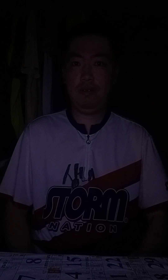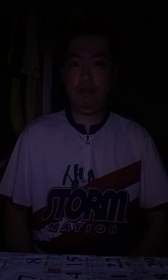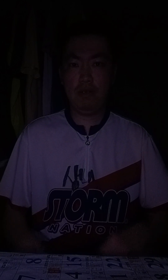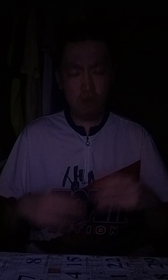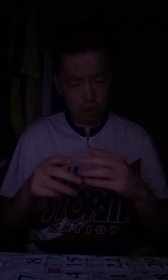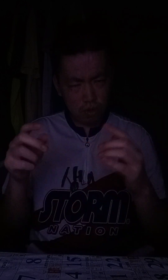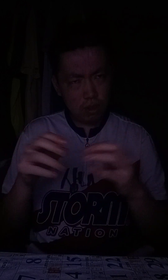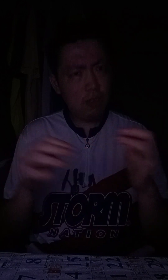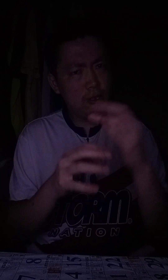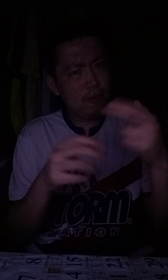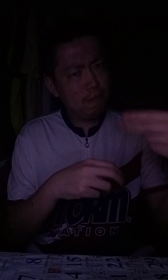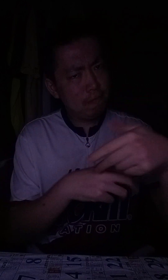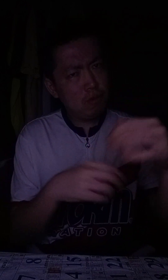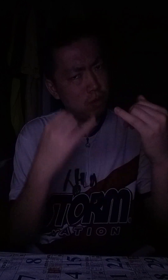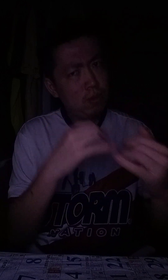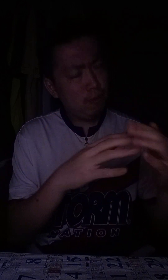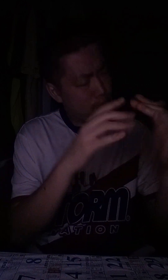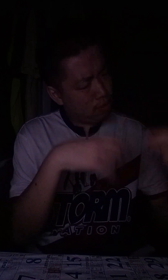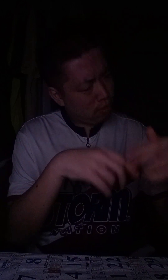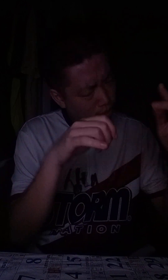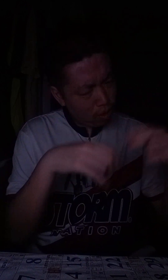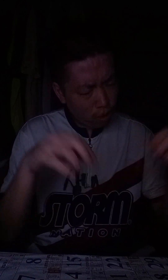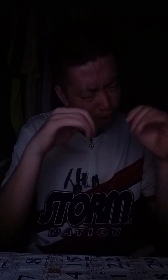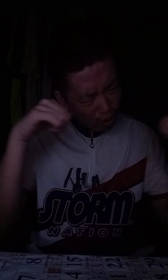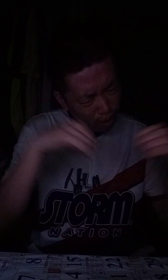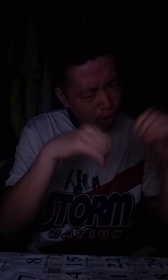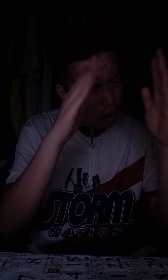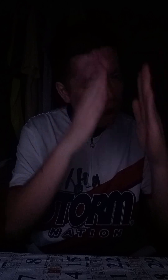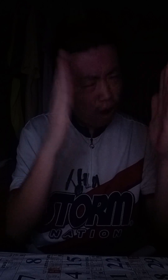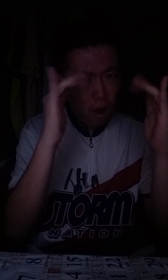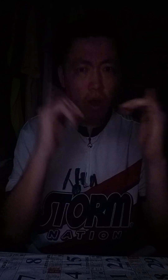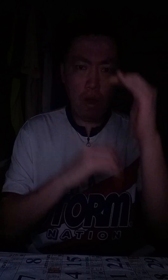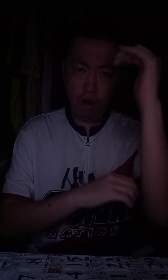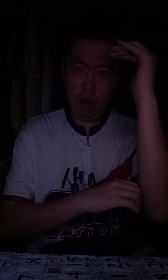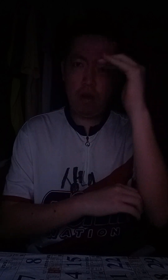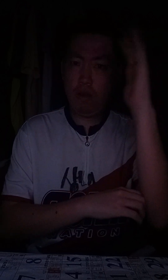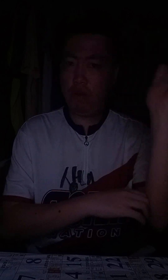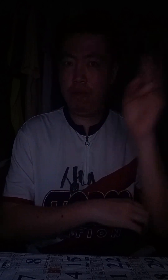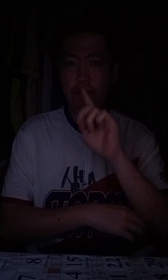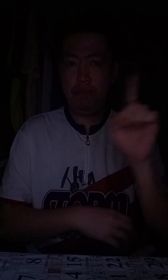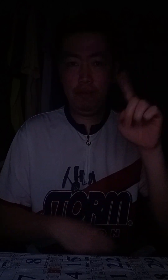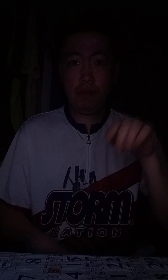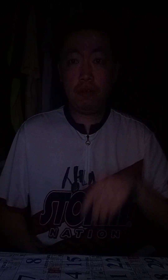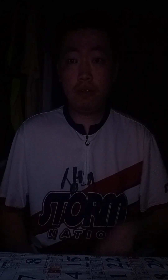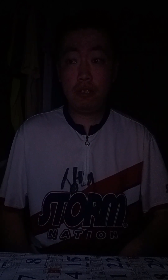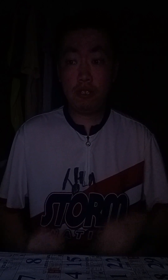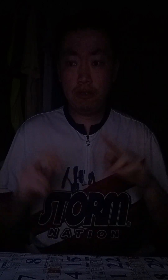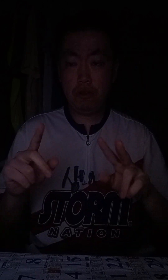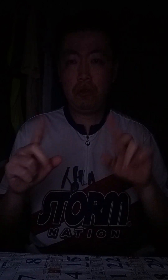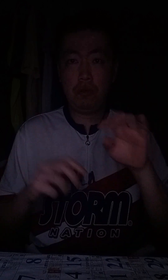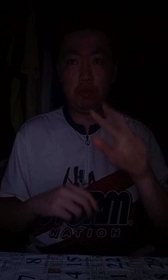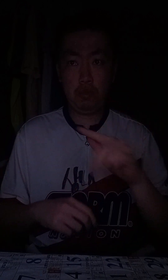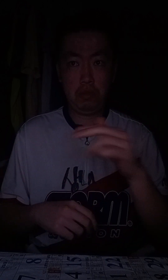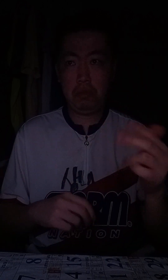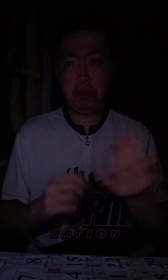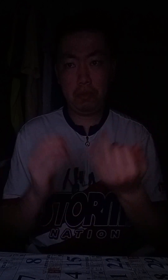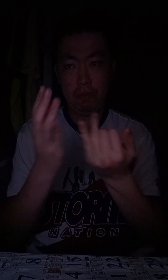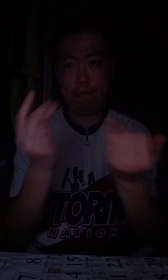옆으로 넘어진 버스 뒤로 다른 버스들이 부딪힌 채 줄지어 서 있습니다. 어제 저녁 7시 30분쯤 충남 서산시의